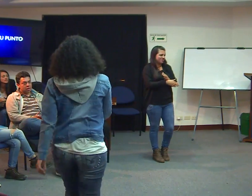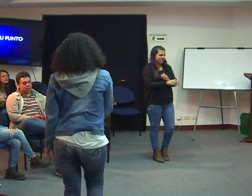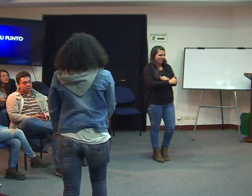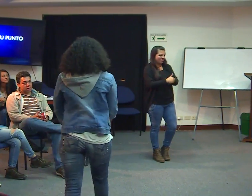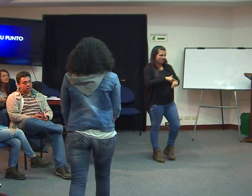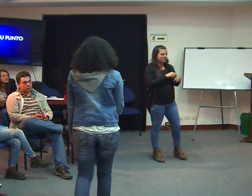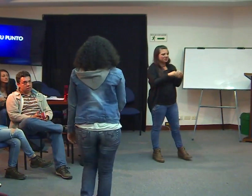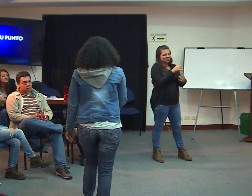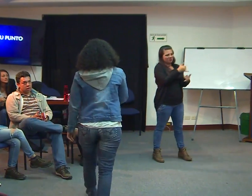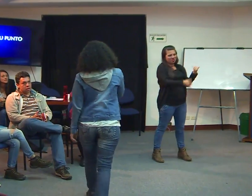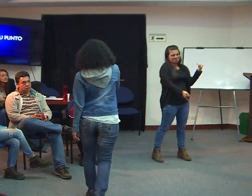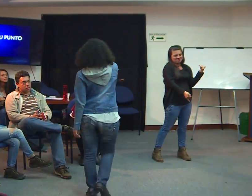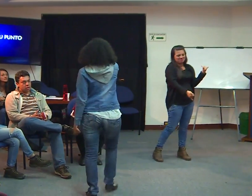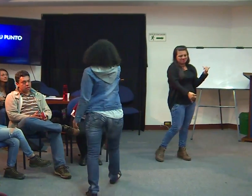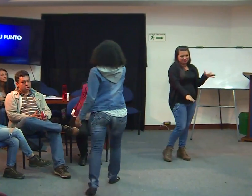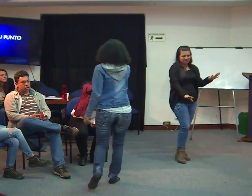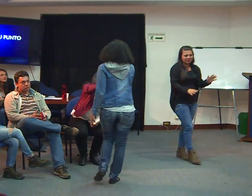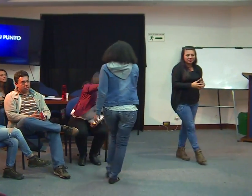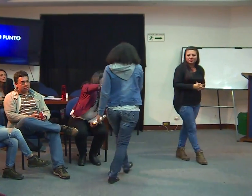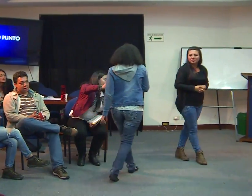y al último para cerrar.